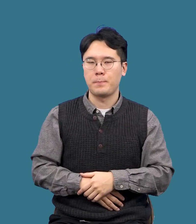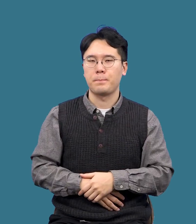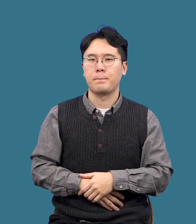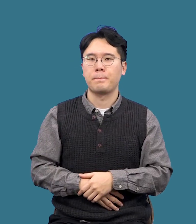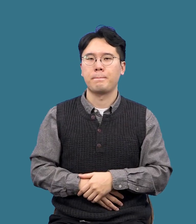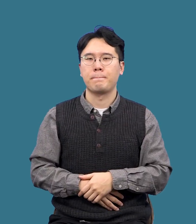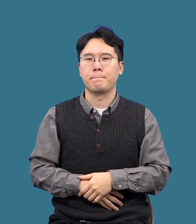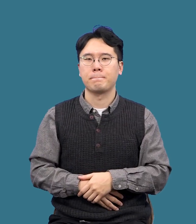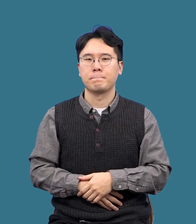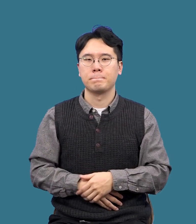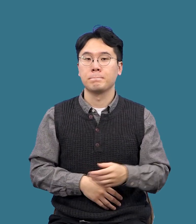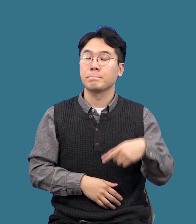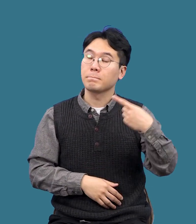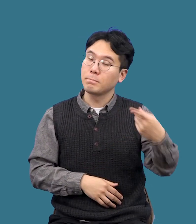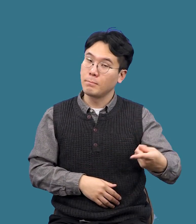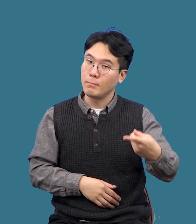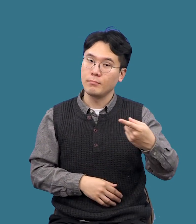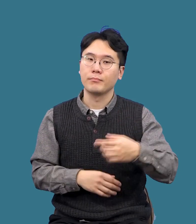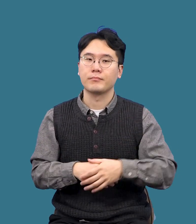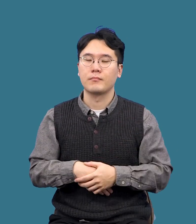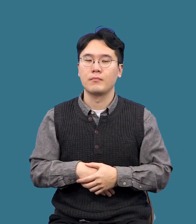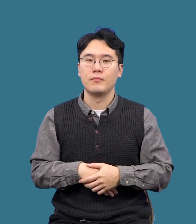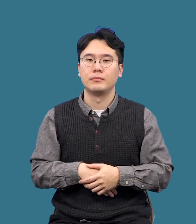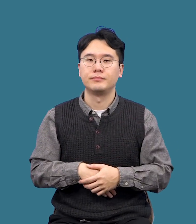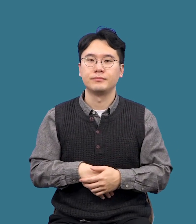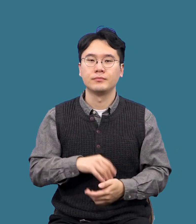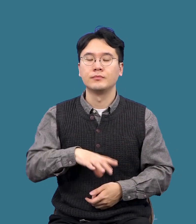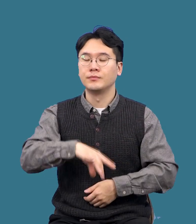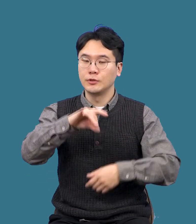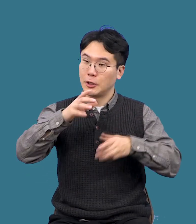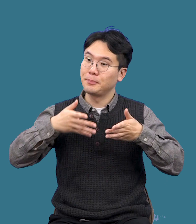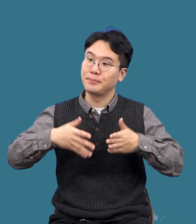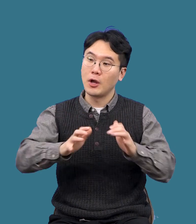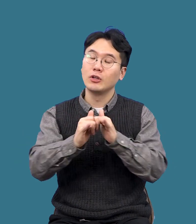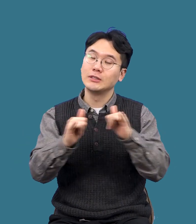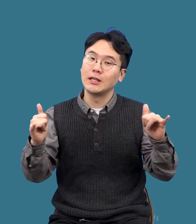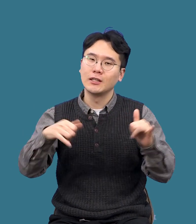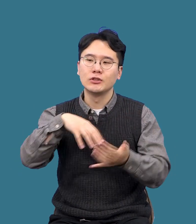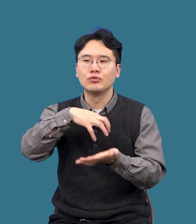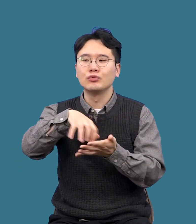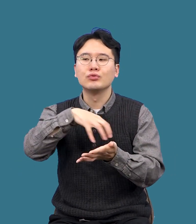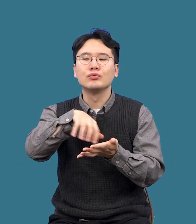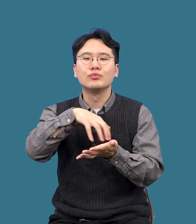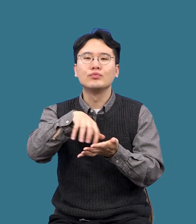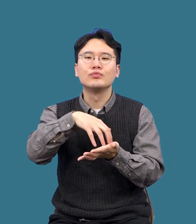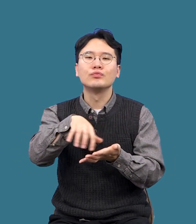자, 다음 구절 그 이하에 보면 그 처음 태어난 자들의 숫자만큼,